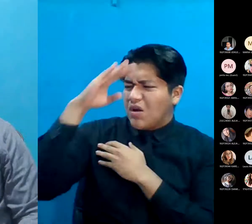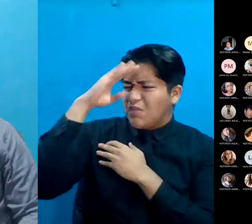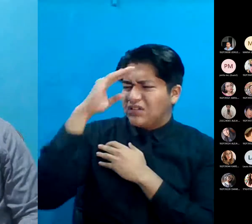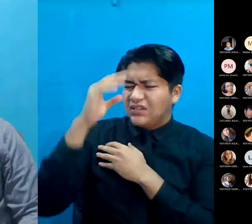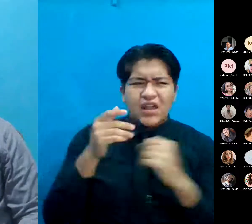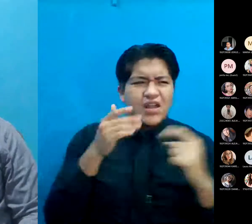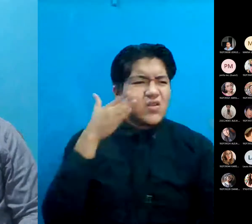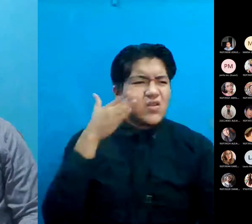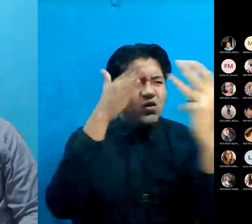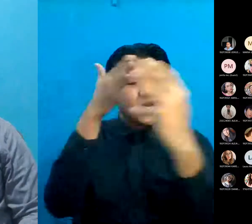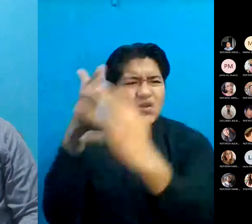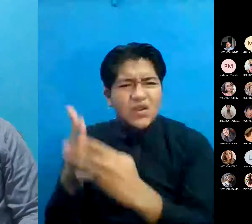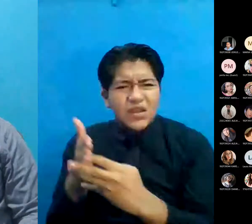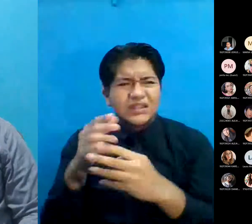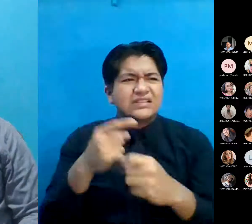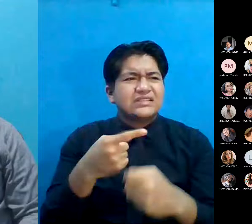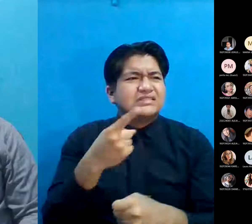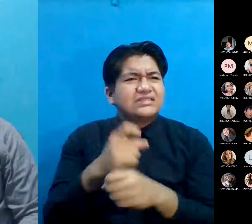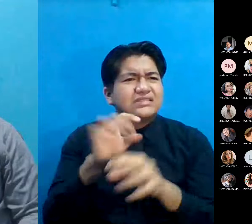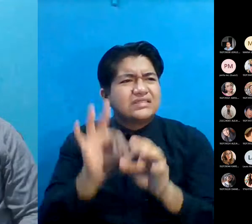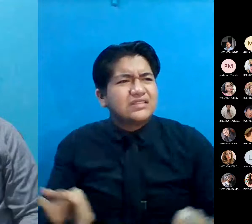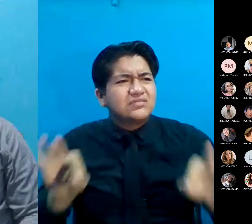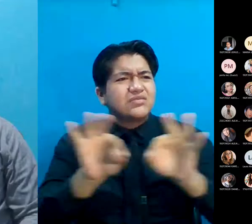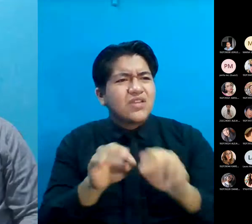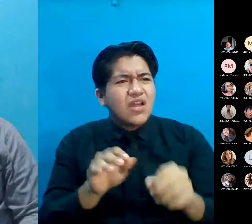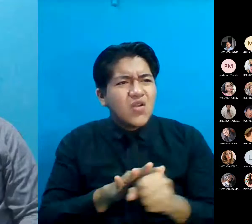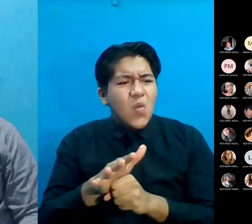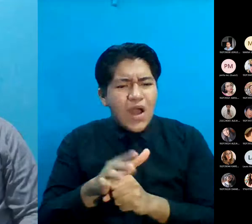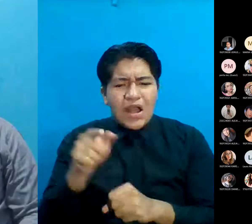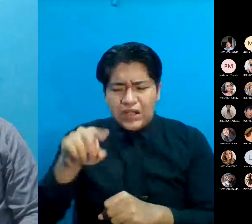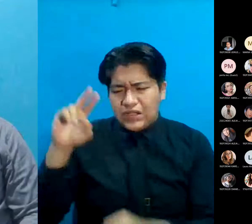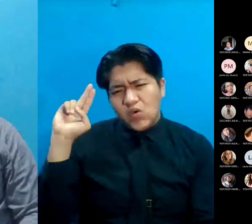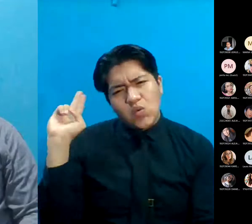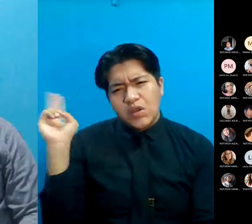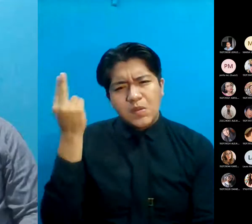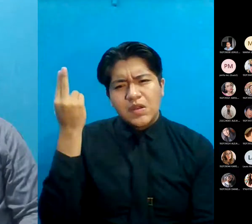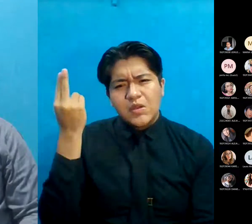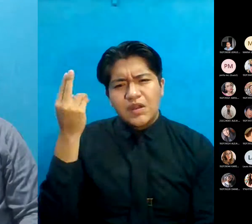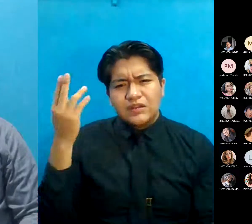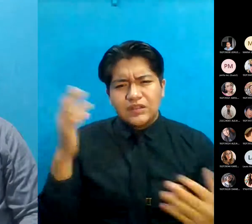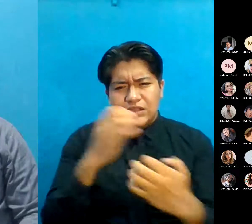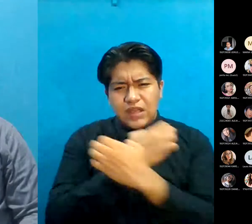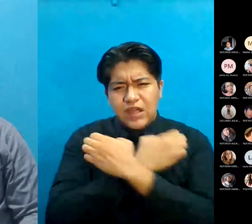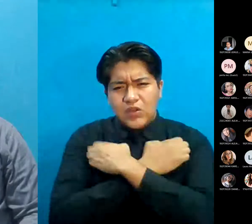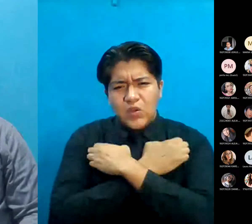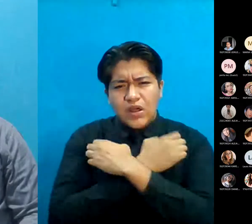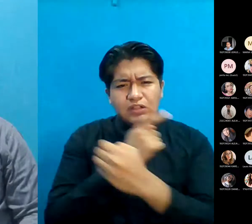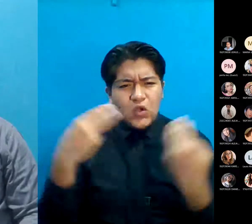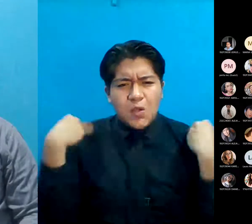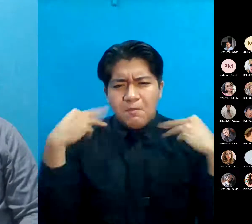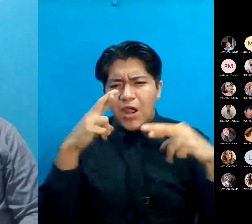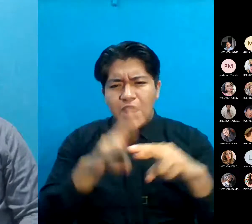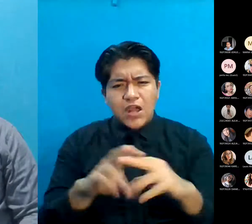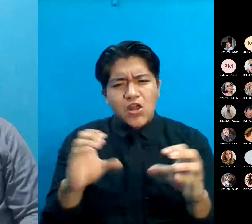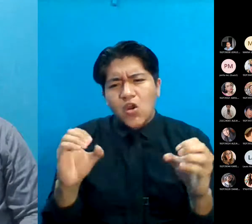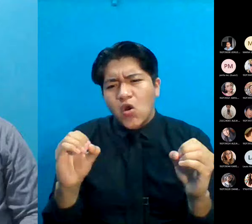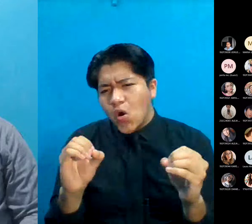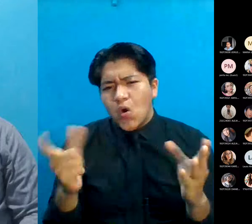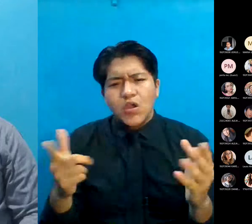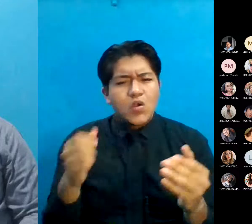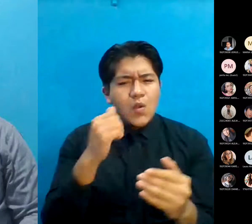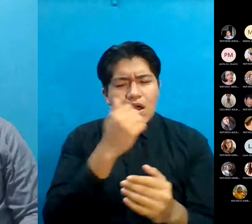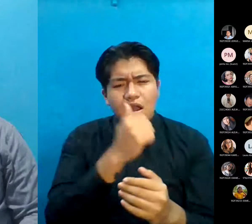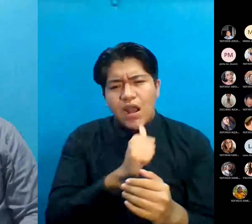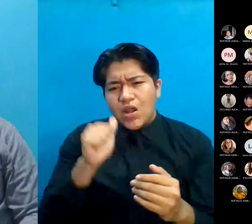quisiéramos transmitir a pues, nuestra alma mater, precisamente a nuestros compañeros y maestros, para que pudieran tener una visión